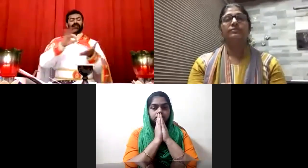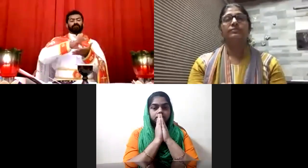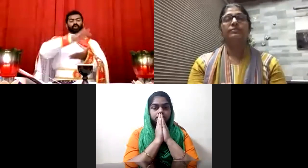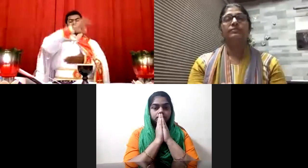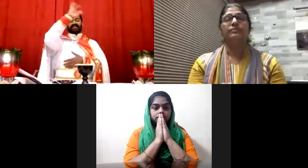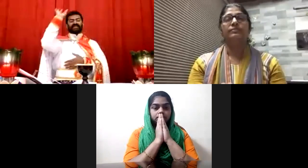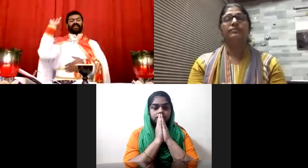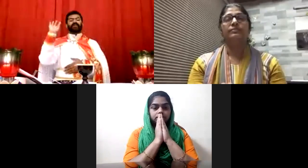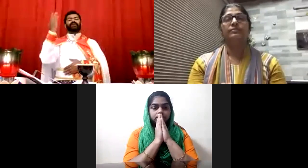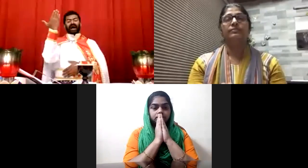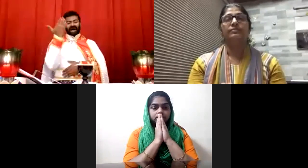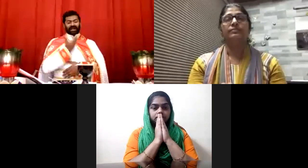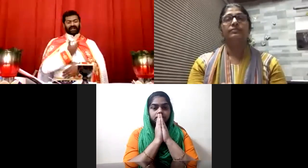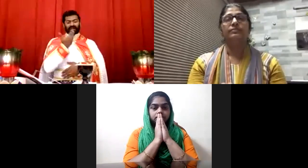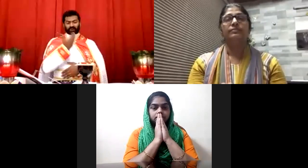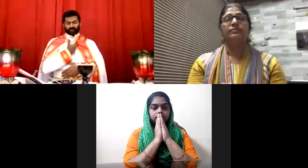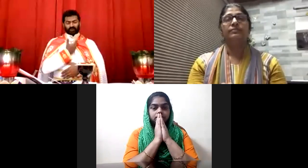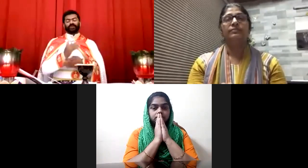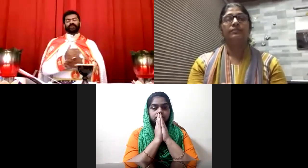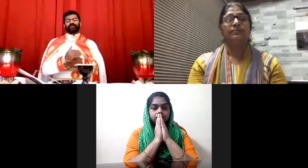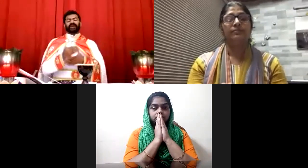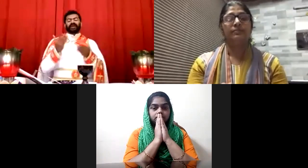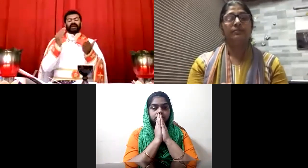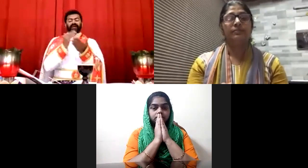നിന്ന് പുകഴ്ചയും അർഹിക്കുന്നു.